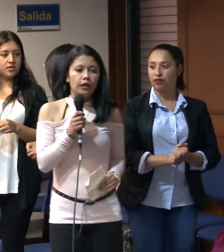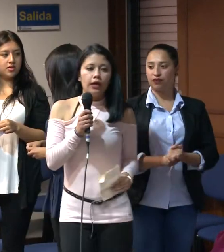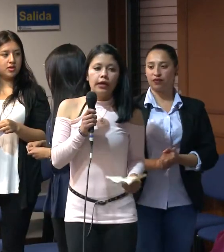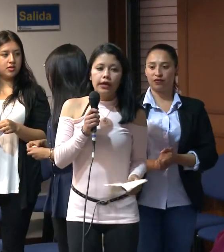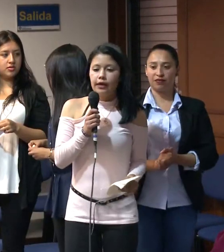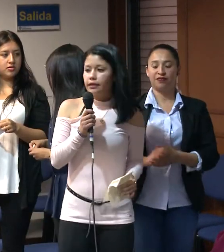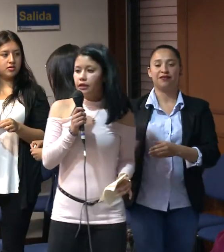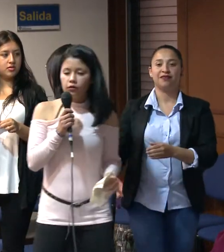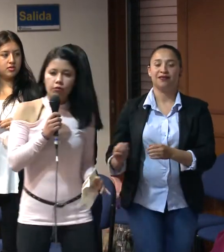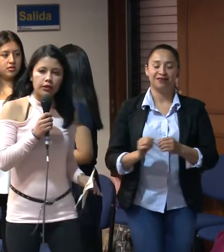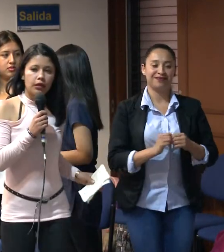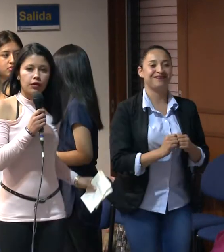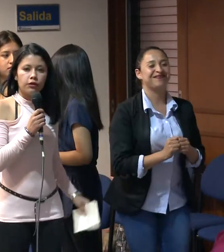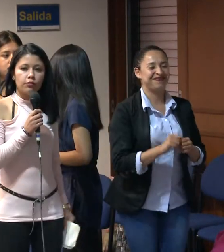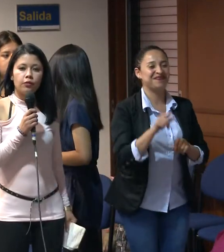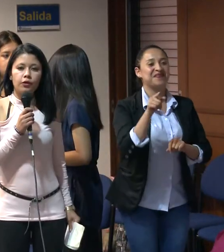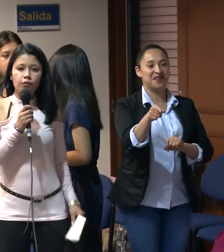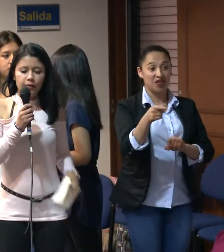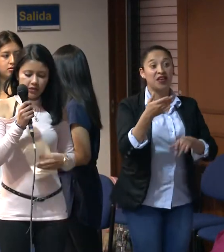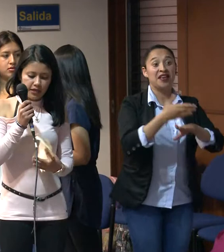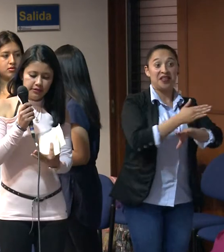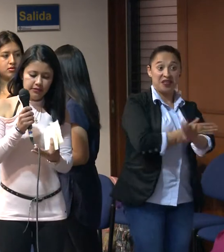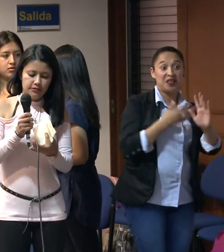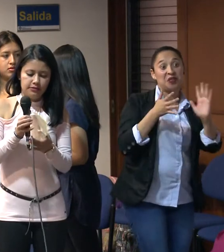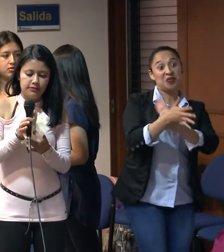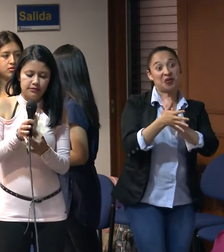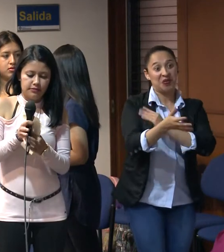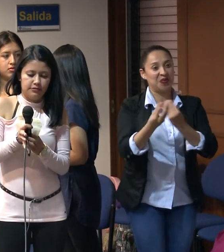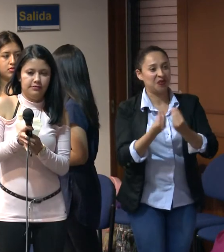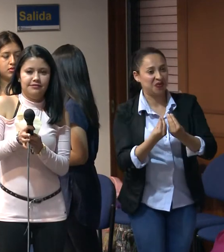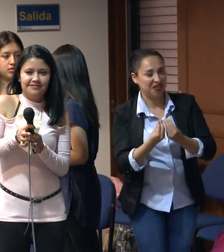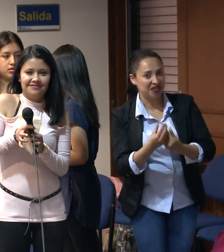Bueno, teniendo en cuenta lo que nombró mi compañera,